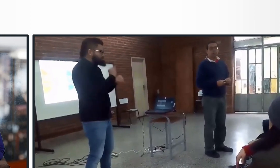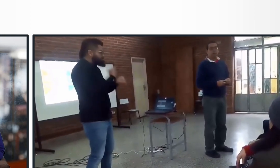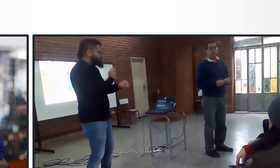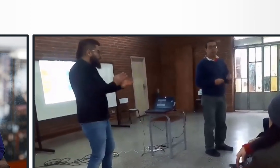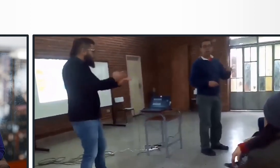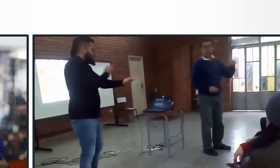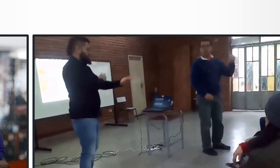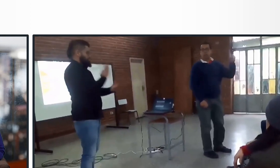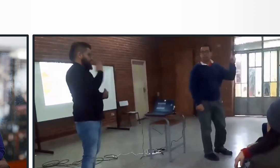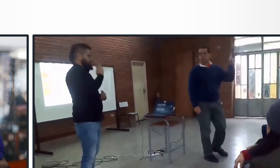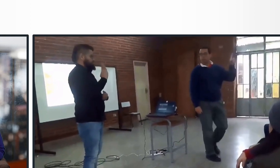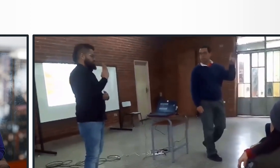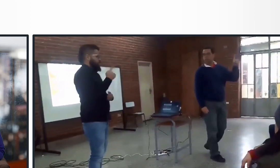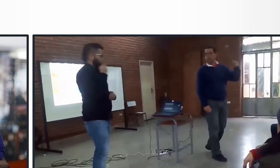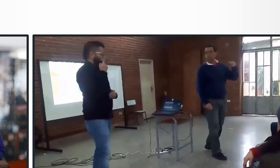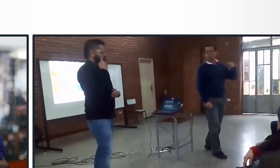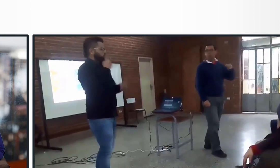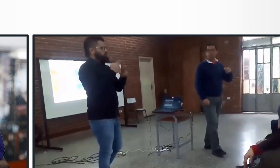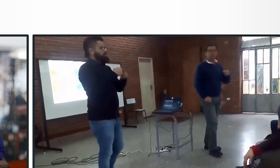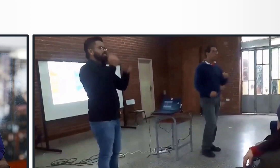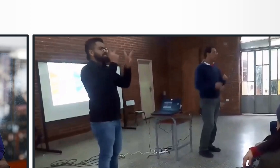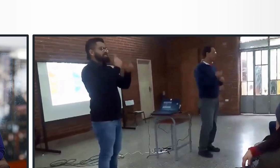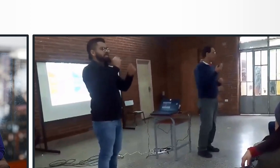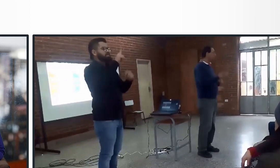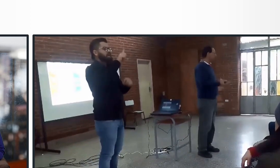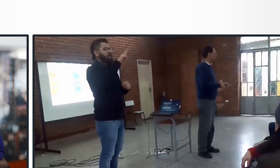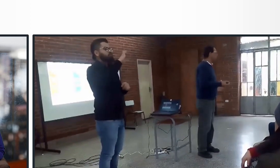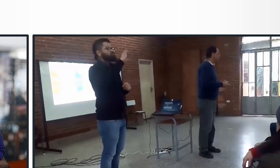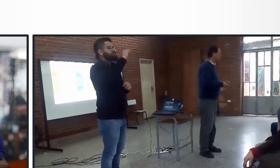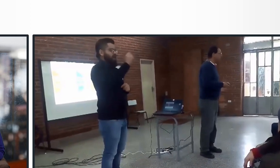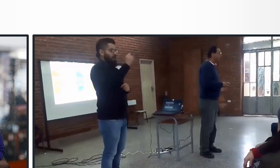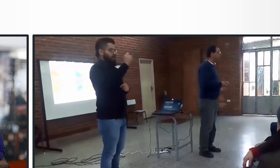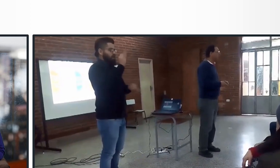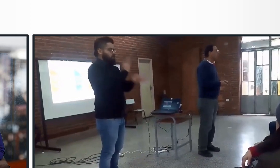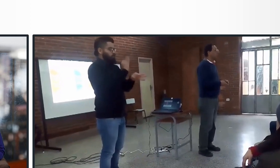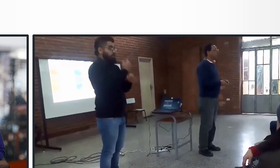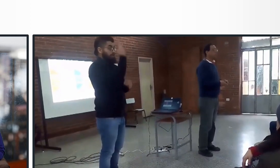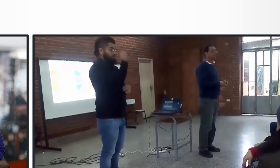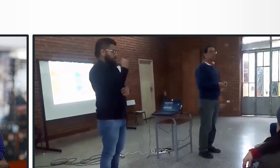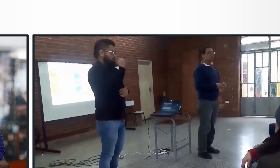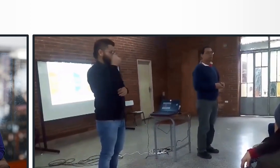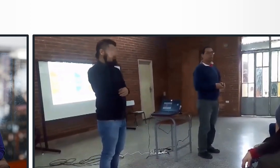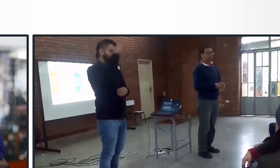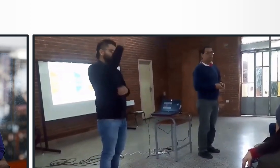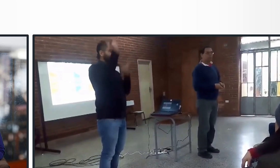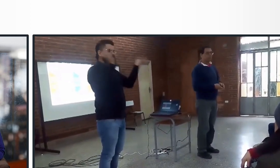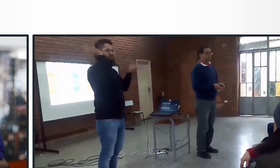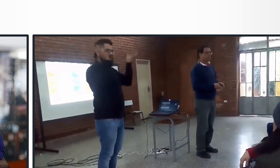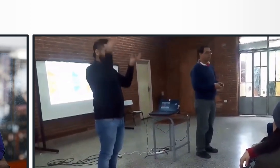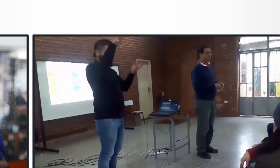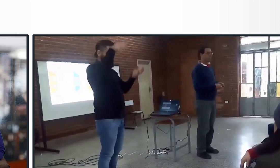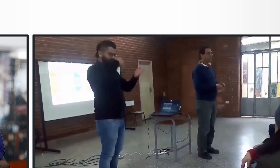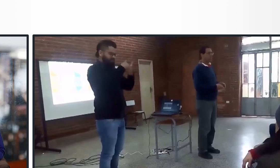la mayoría de mi plantel en la institución, trabaja las áreas específicas del sordo, y una de ellas es